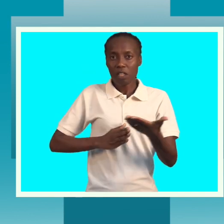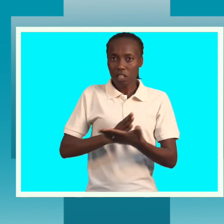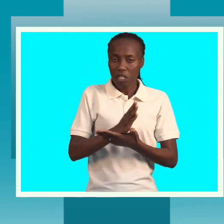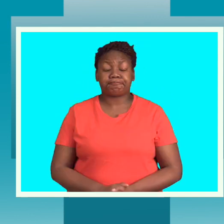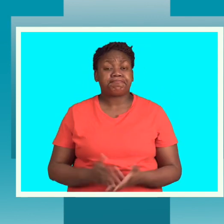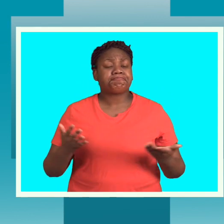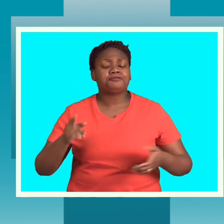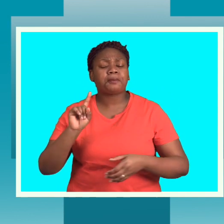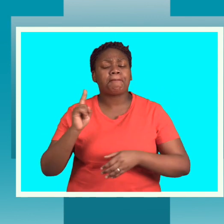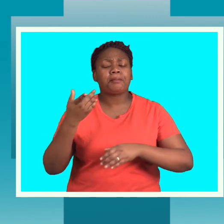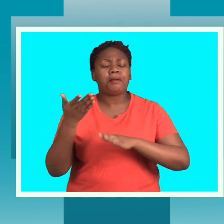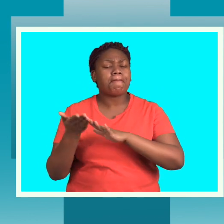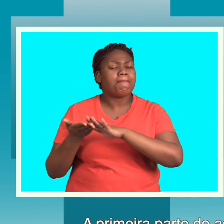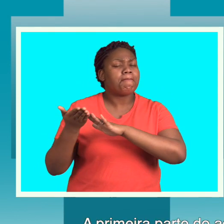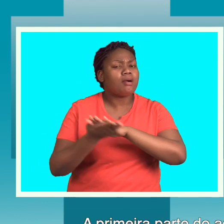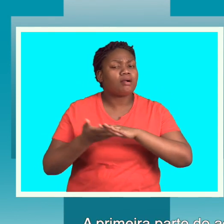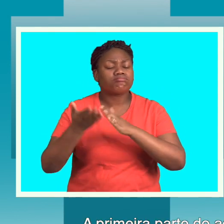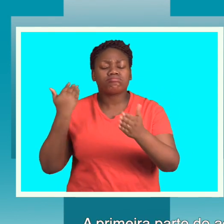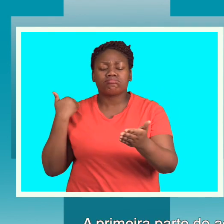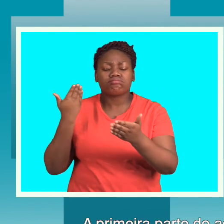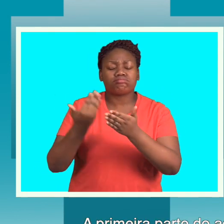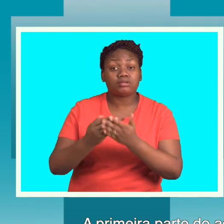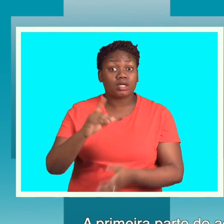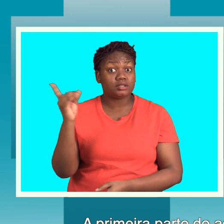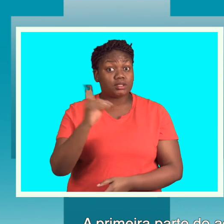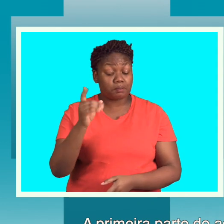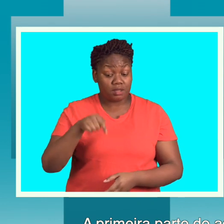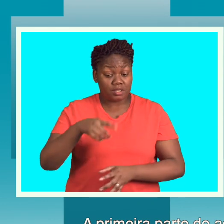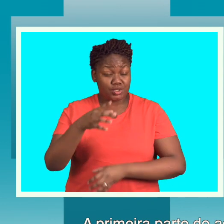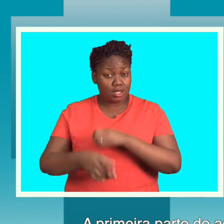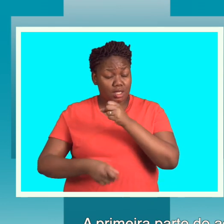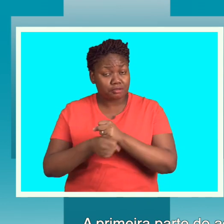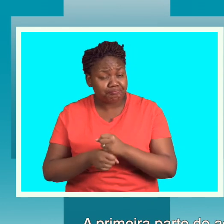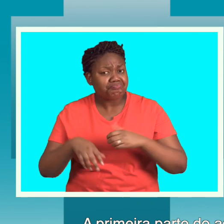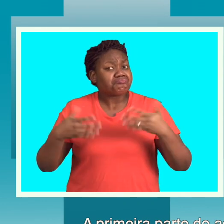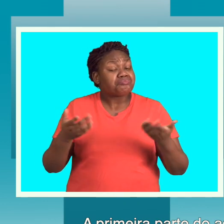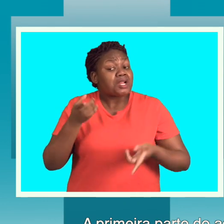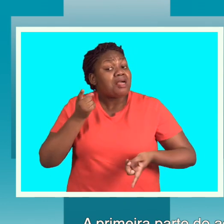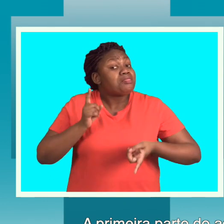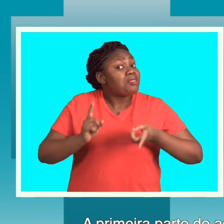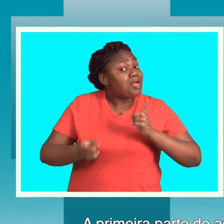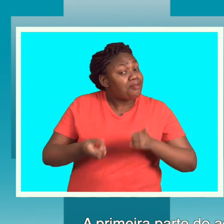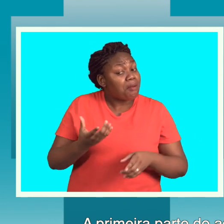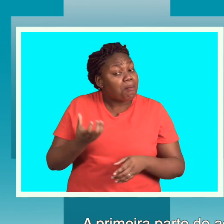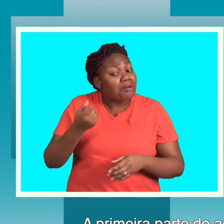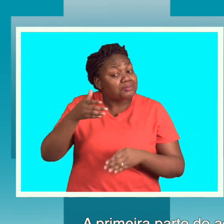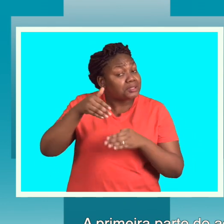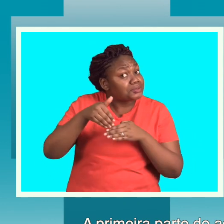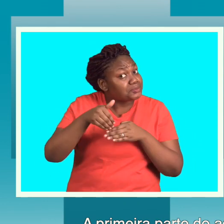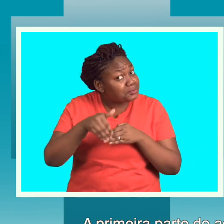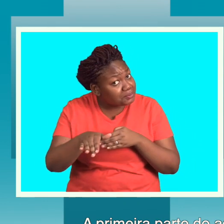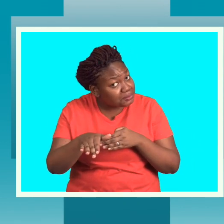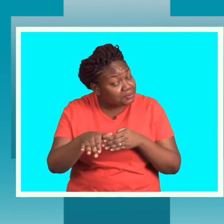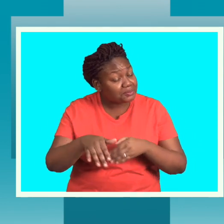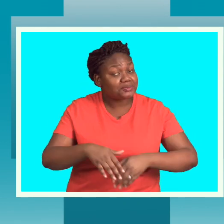direito a decidir. A primeira fase do acordo vai até dezembro deste ano, havendo possibilidade de